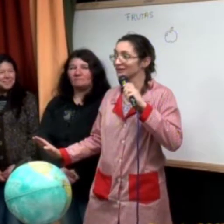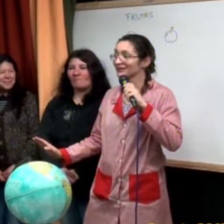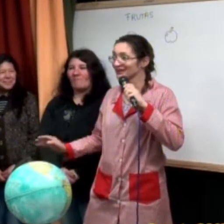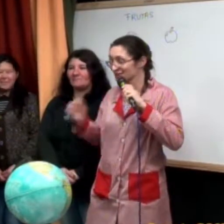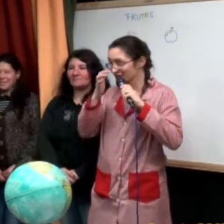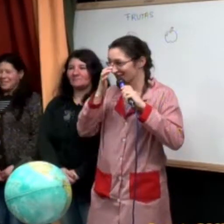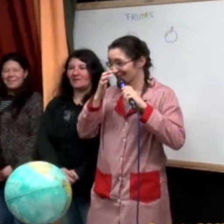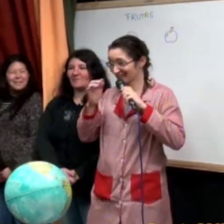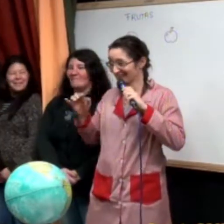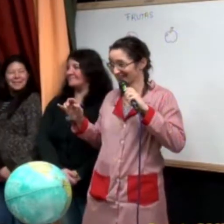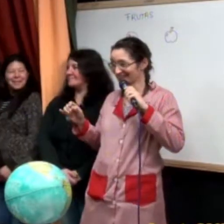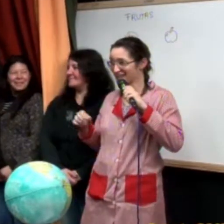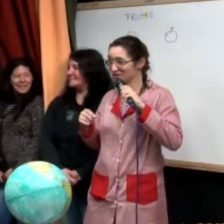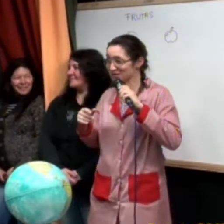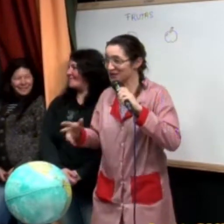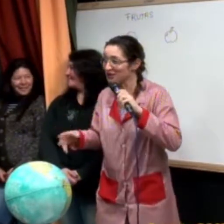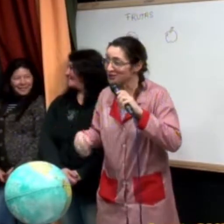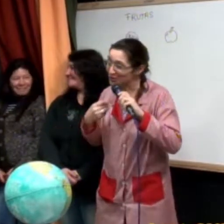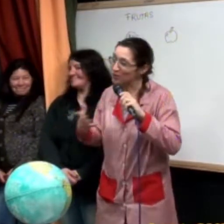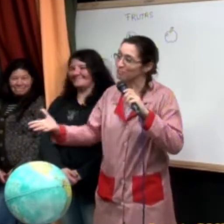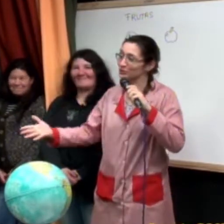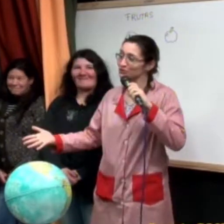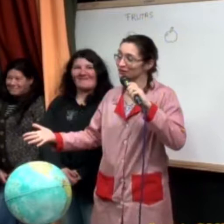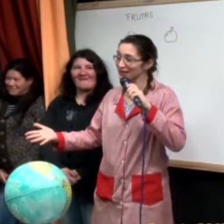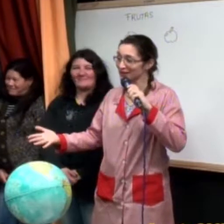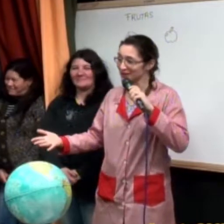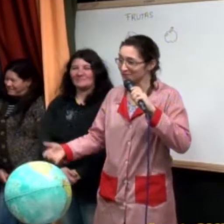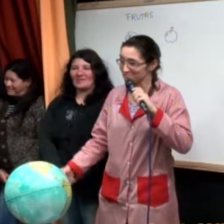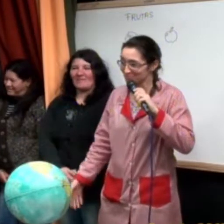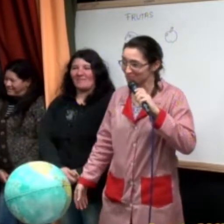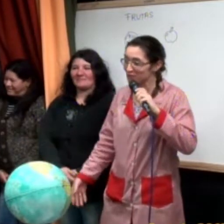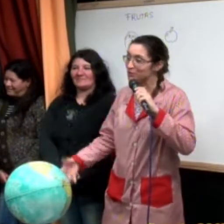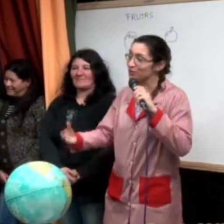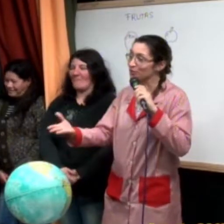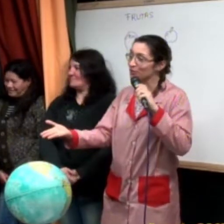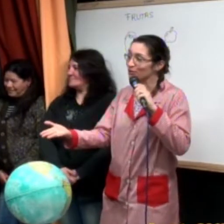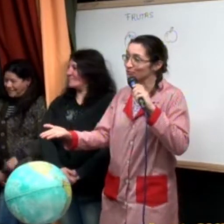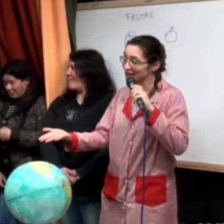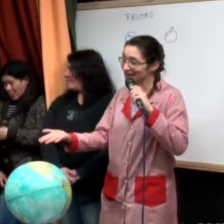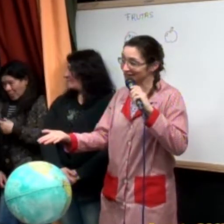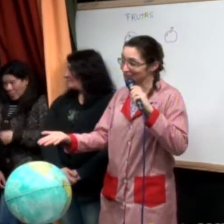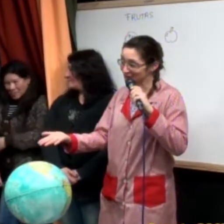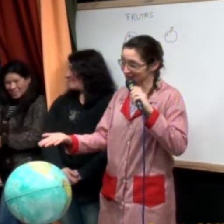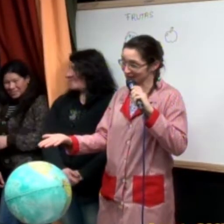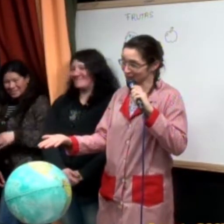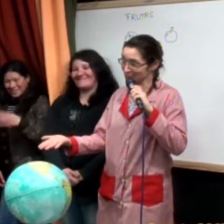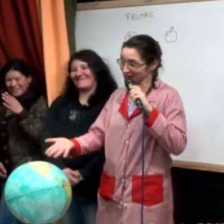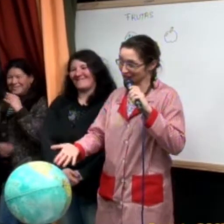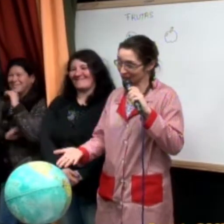No pagan nada ¿Qué pasa? Bueno, no Pero vos sabés que Vamos Ponete Caraballo Pero Mirá que la atención De la gente El Compañía del Este